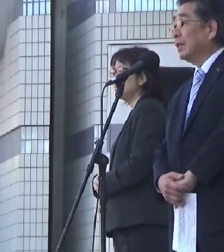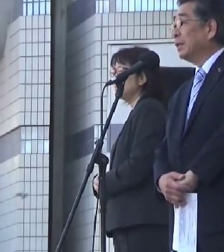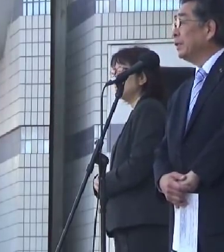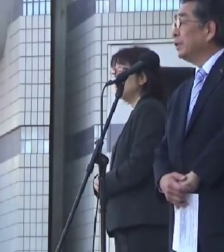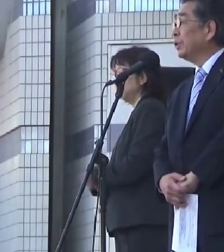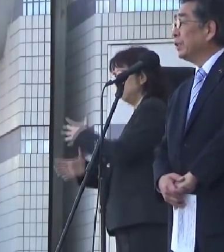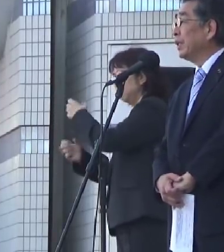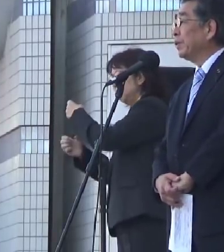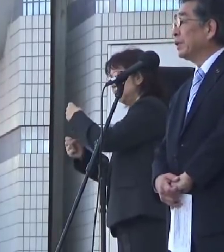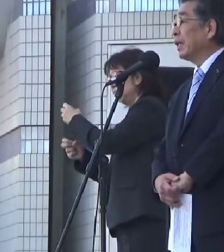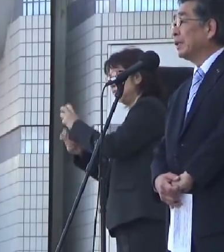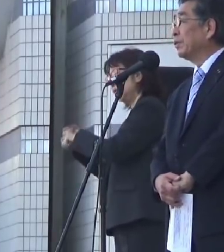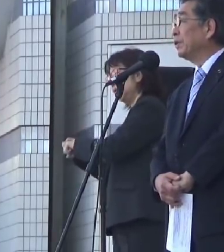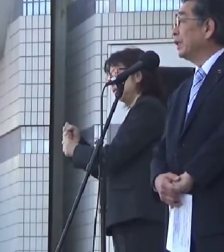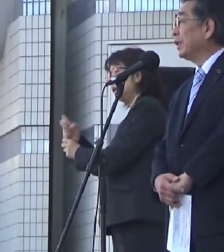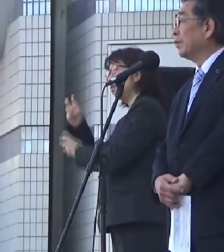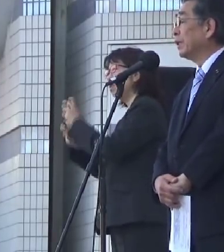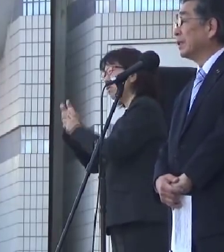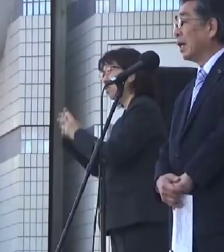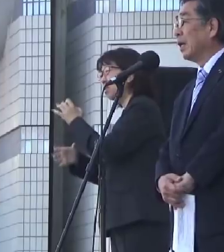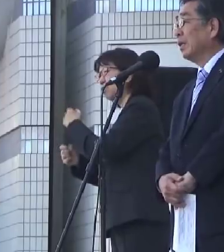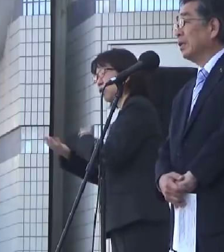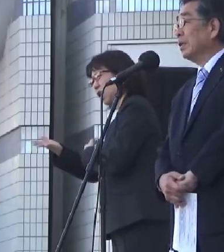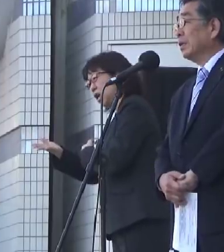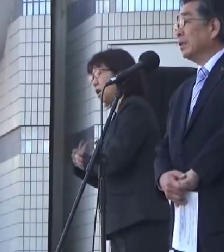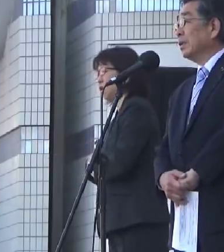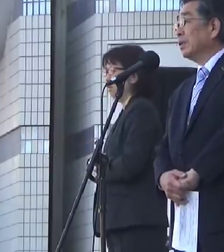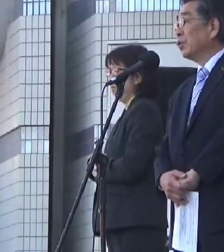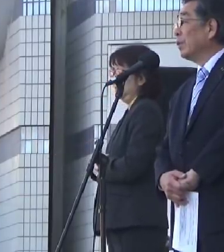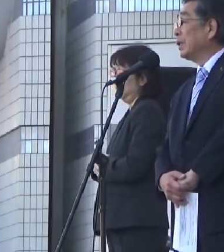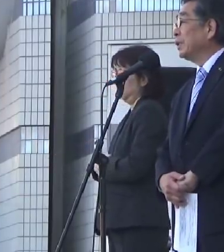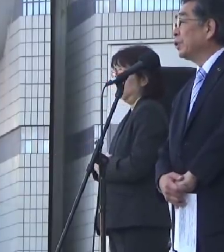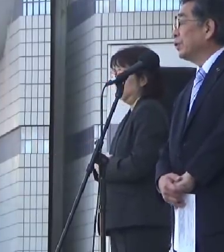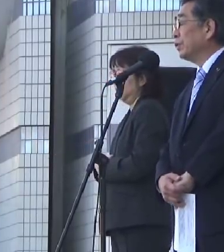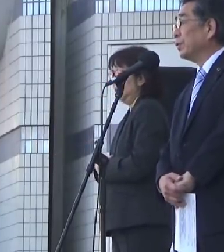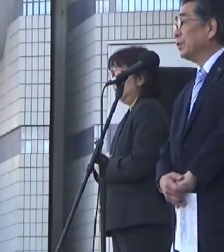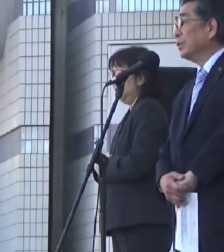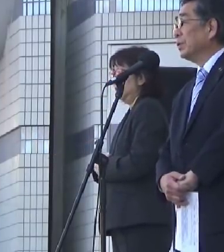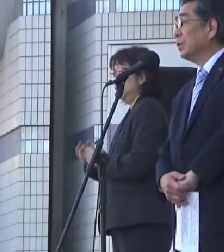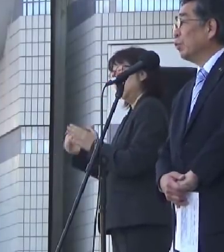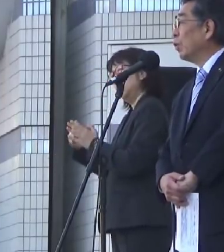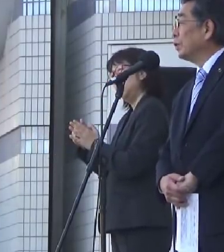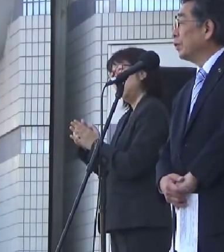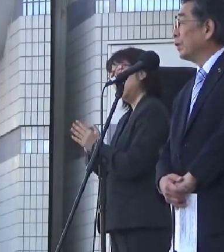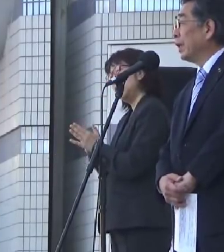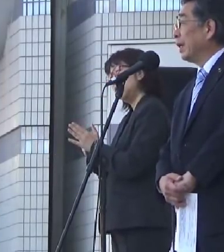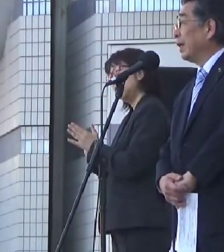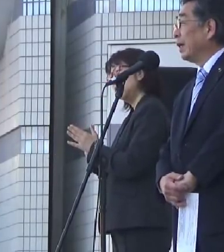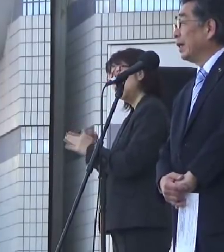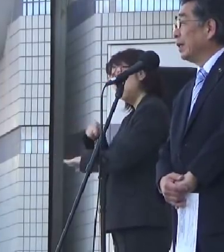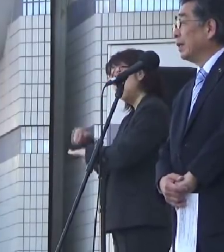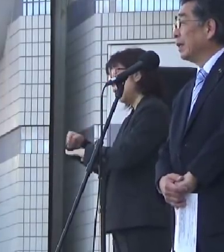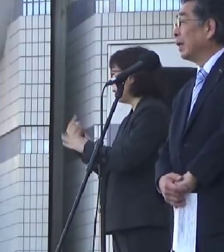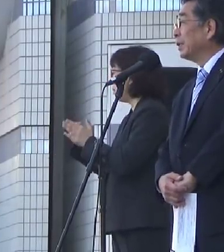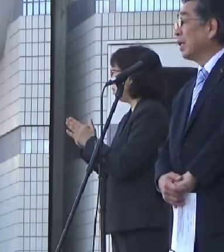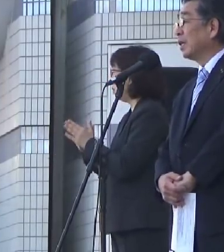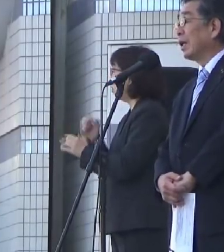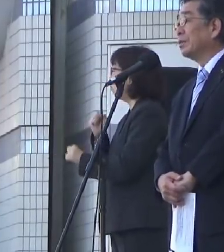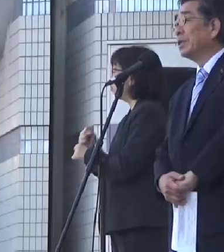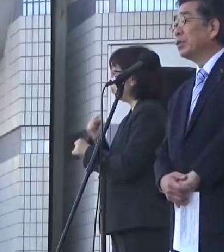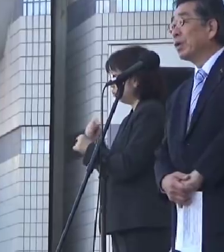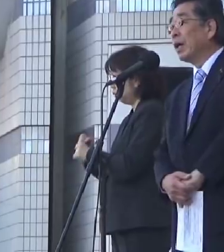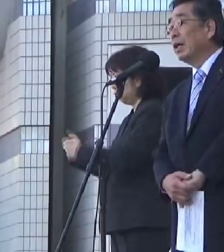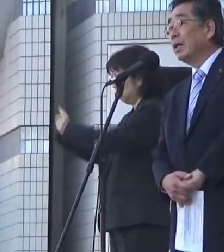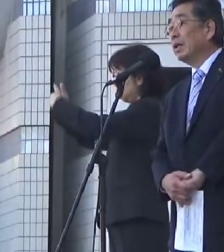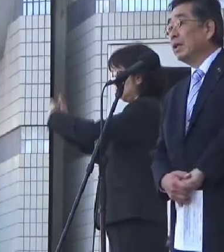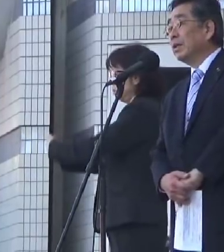動かすか、2021年の3月と言っていたのですが、それまでに作る防潮堤が時間が